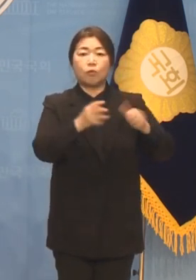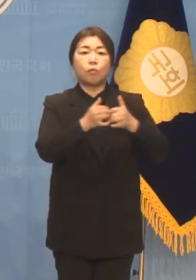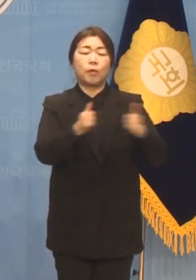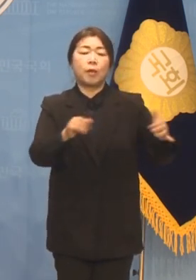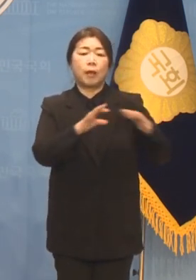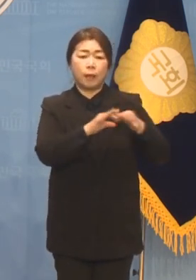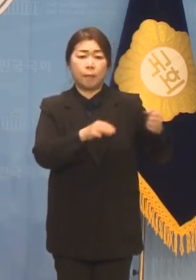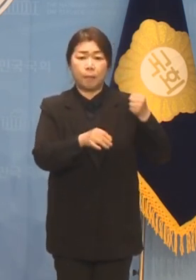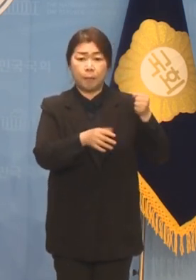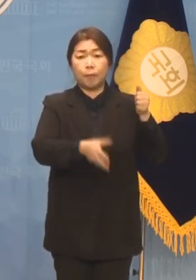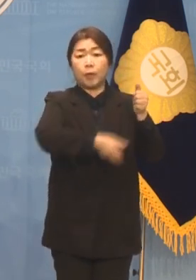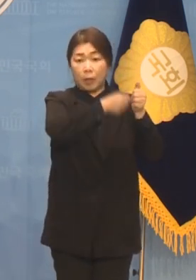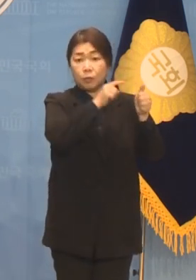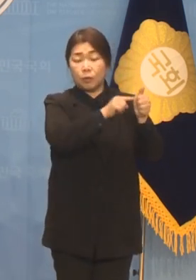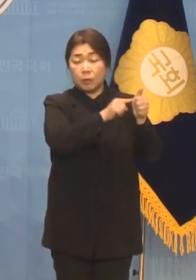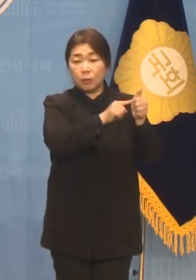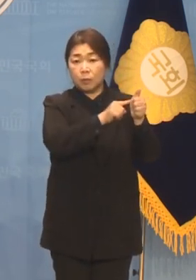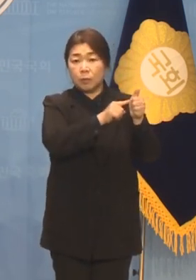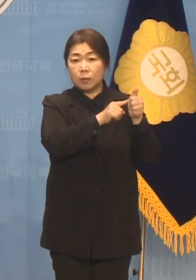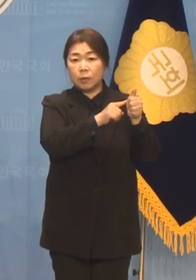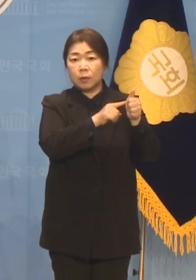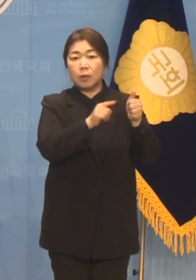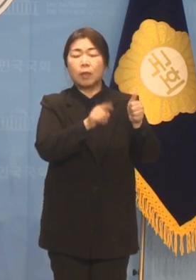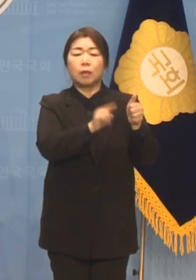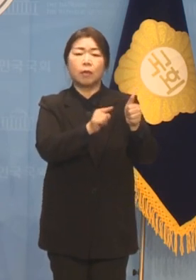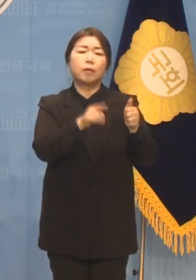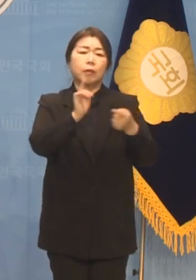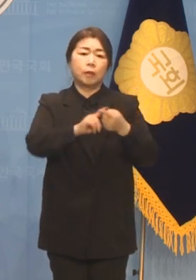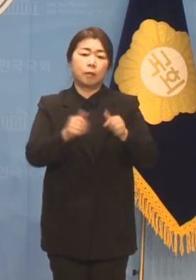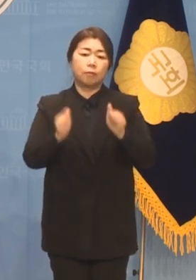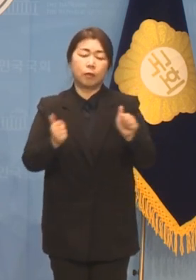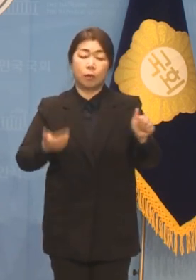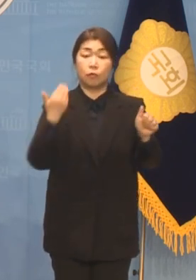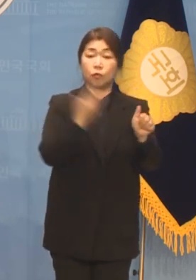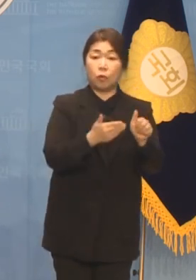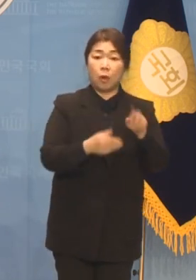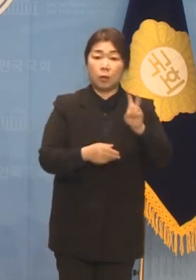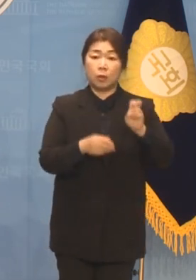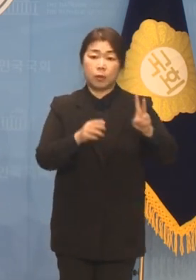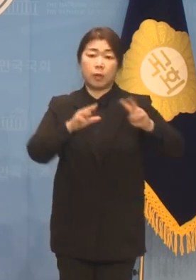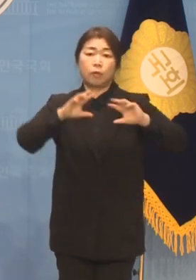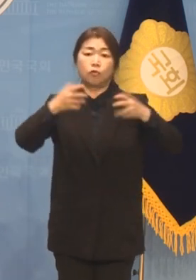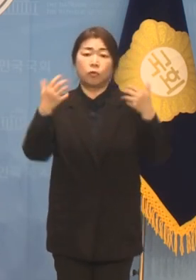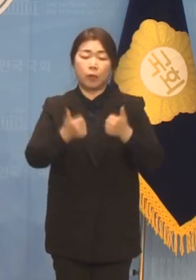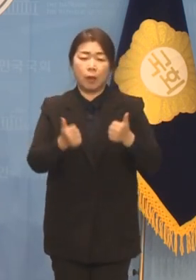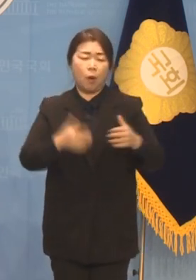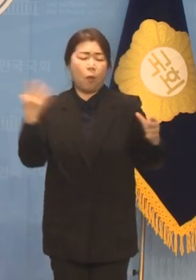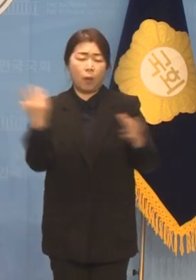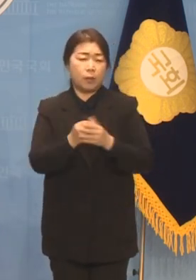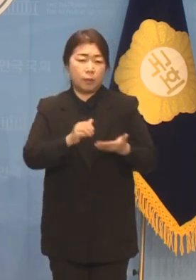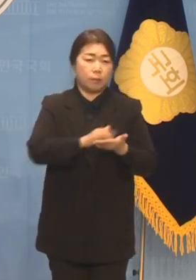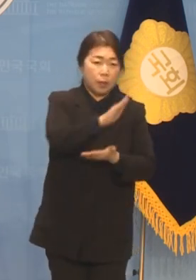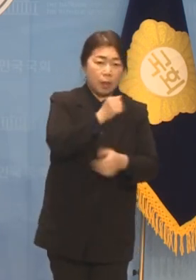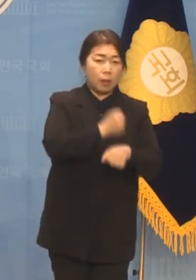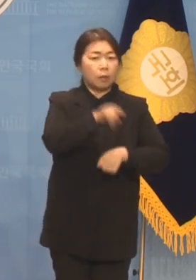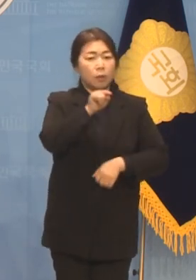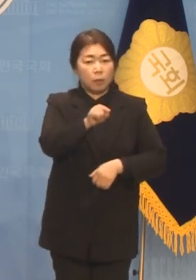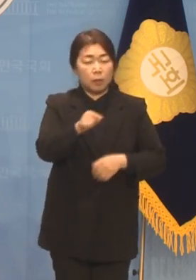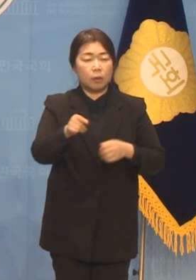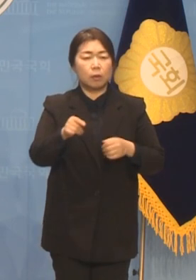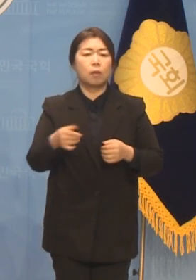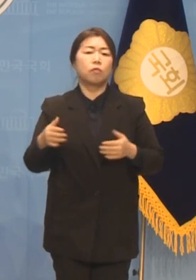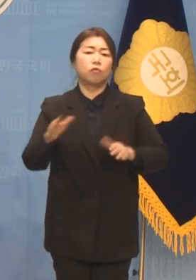대반 정당, 미래 무능 정당인 국민의힘을 22대 국회에서 완전히 밀어내버리는 것일